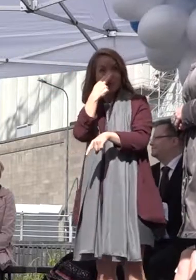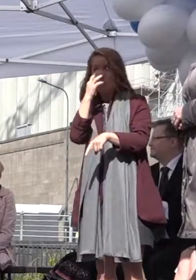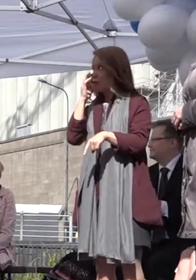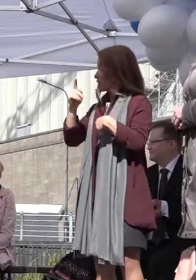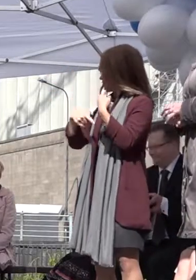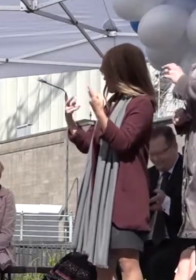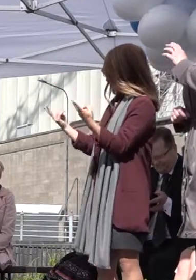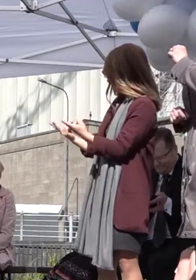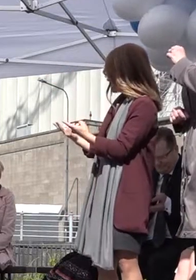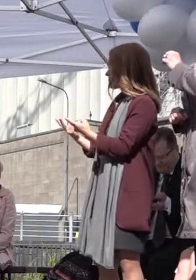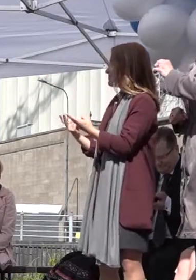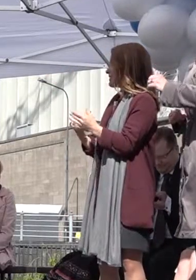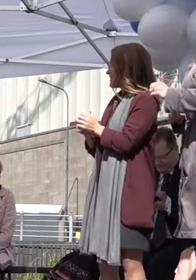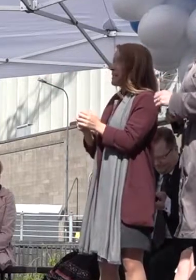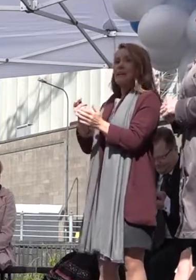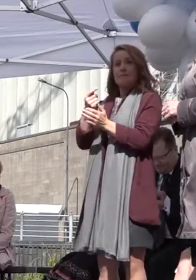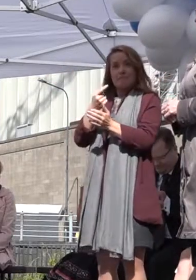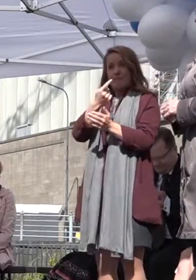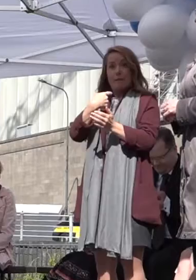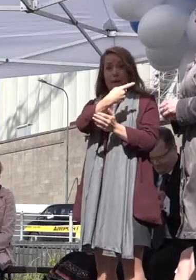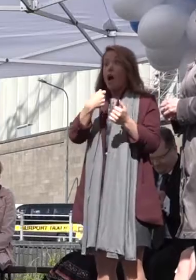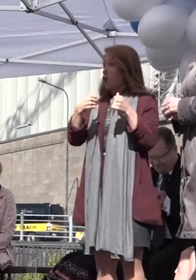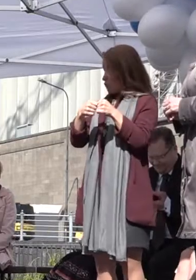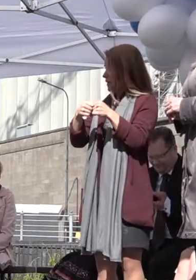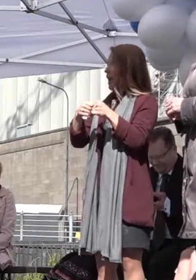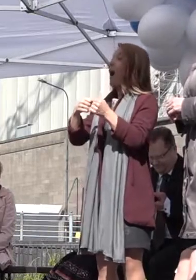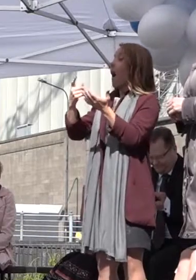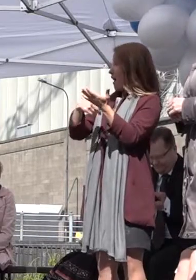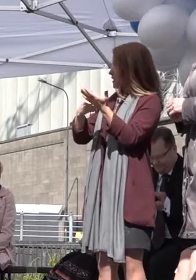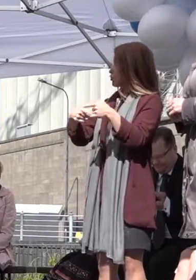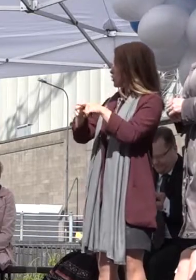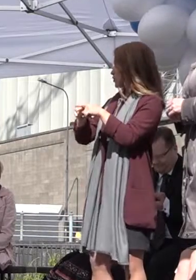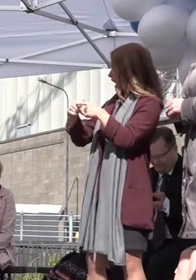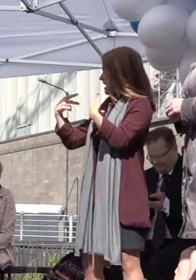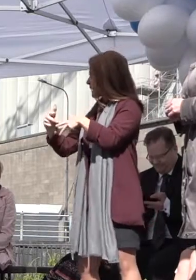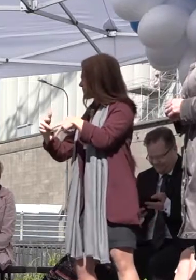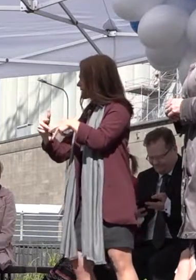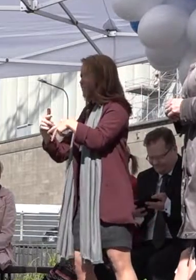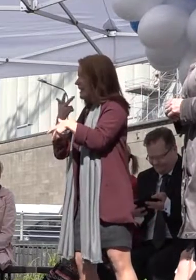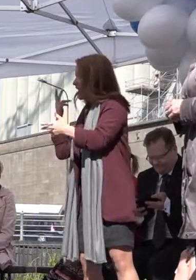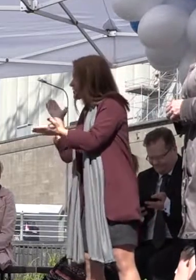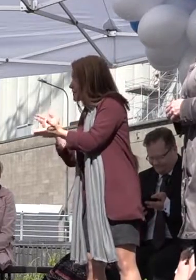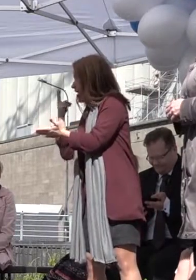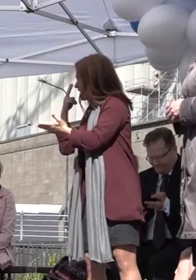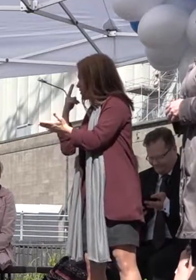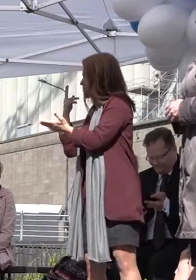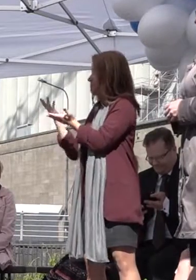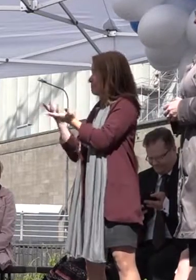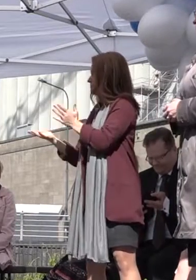mutta haastattelu me luvataan, mutta räpistä ei ole ihan varmuutta. Katsotaanpas, miten sen kanssa